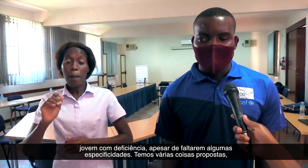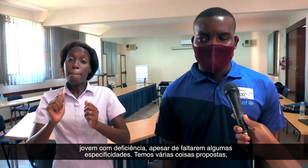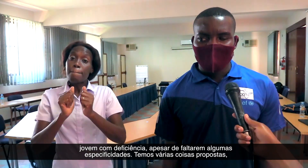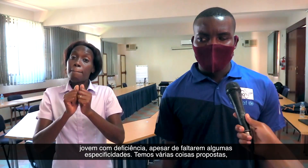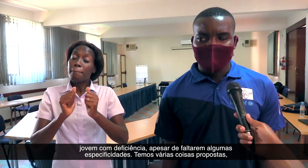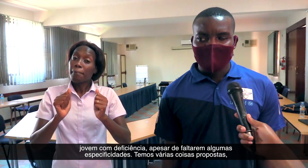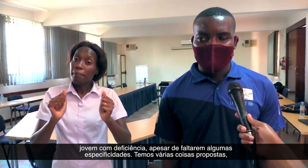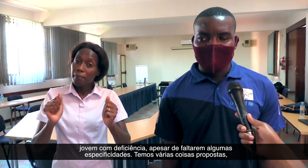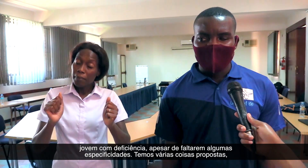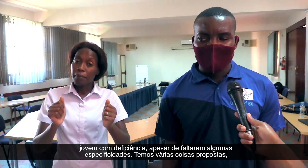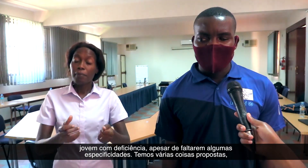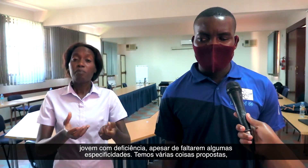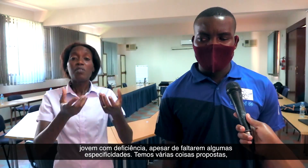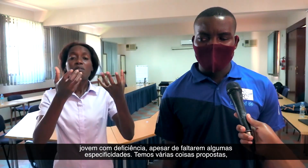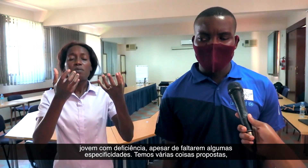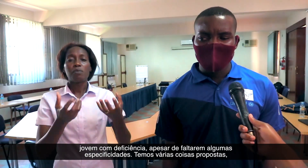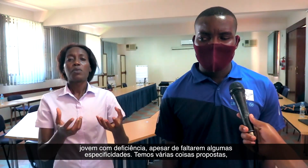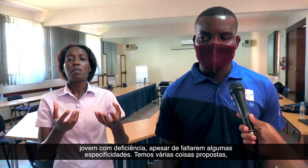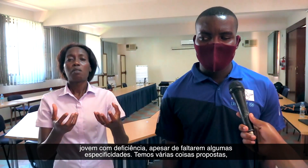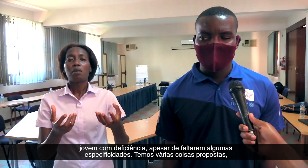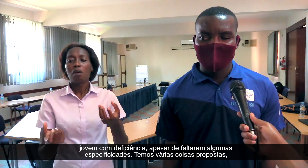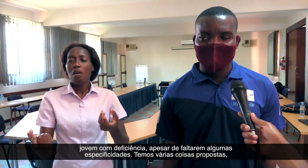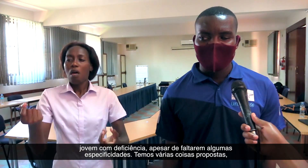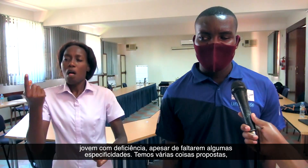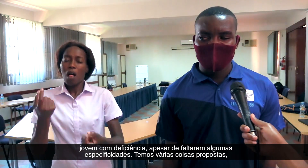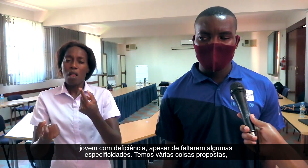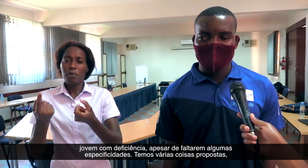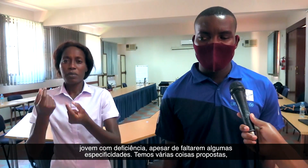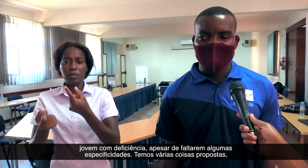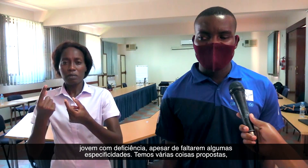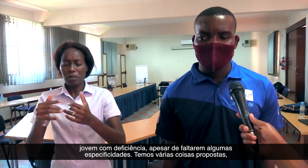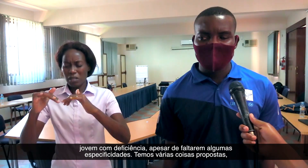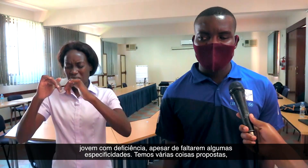apesar de faltar lá algumas